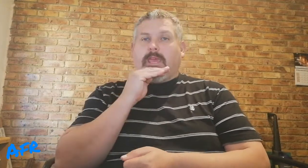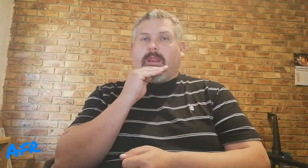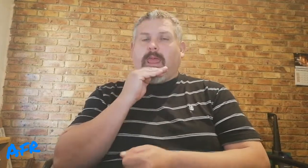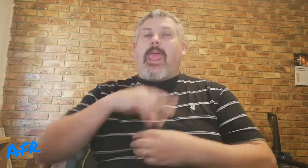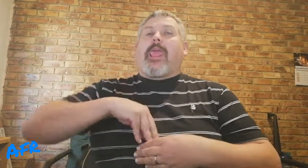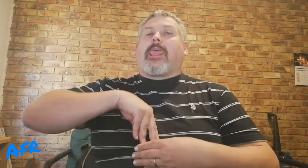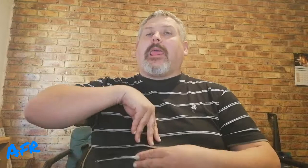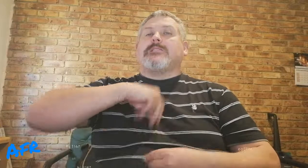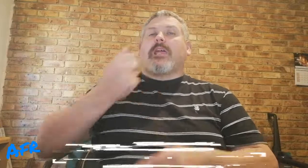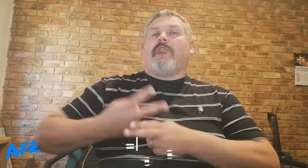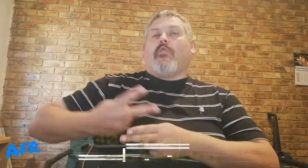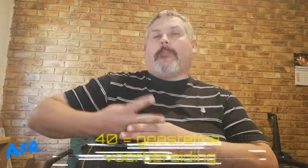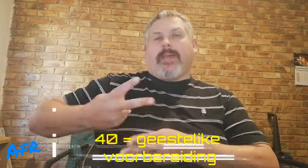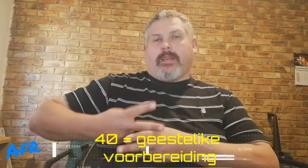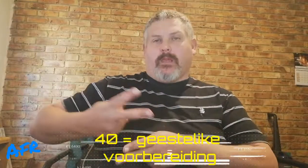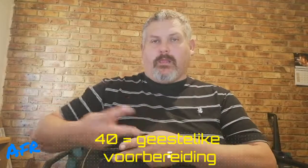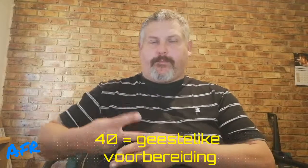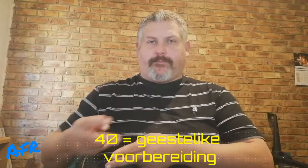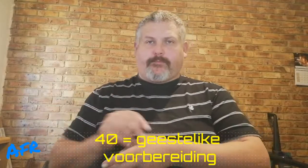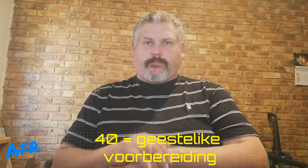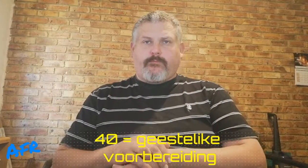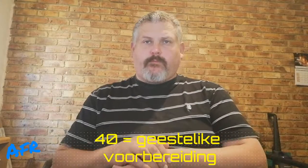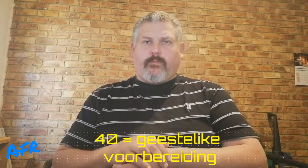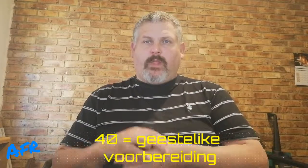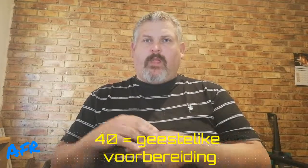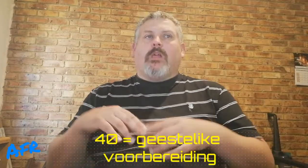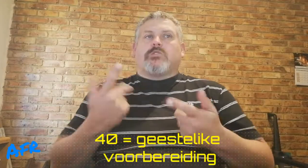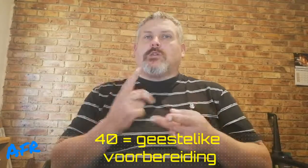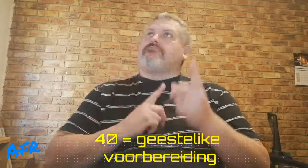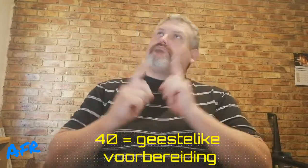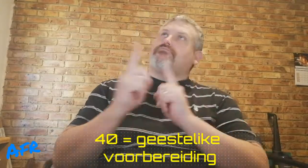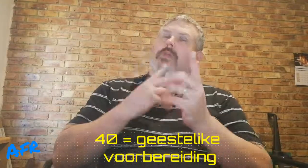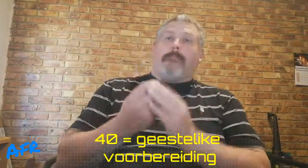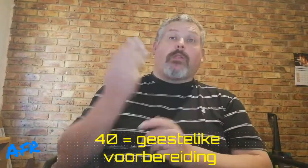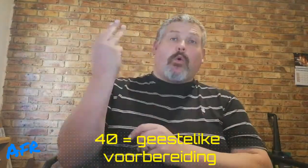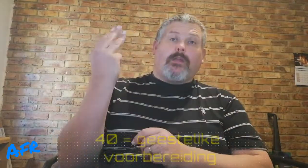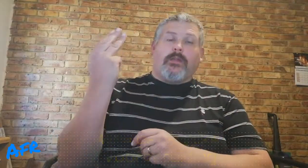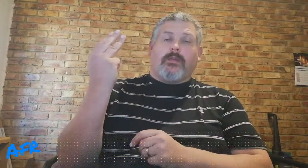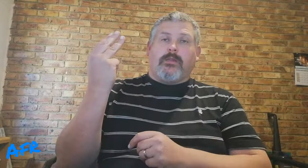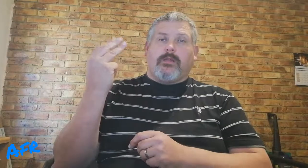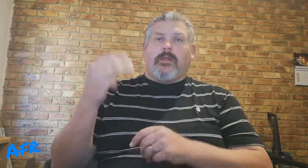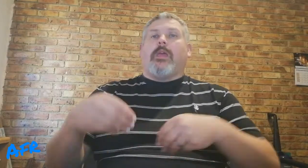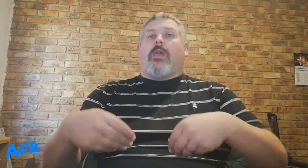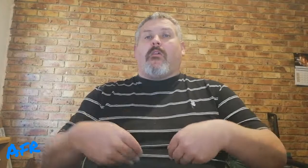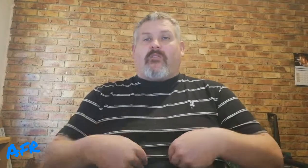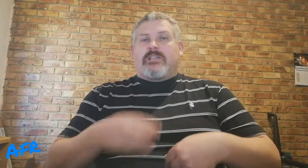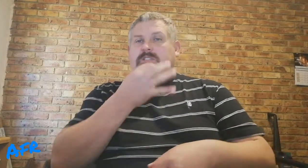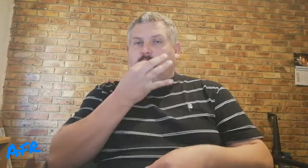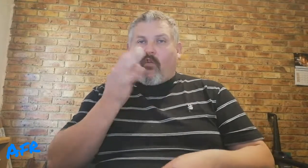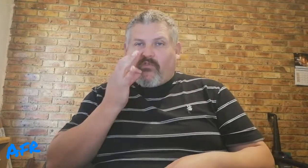beteken geestelike voorbereiding. So met God, pas of